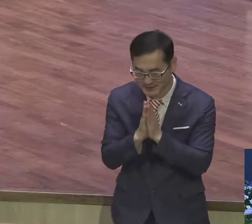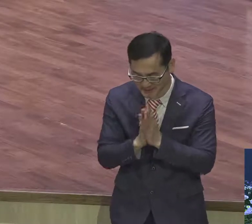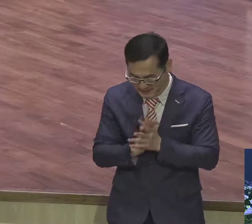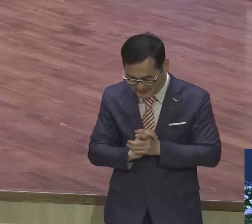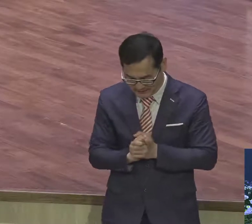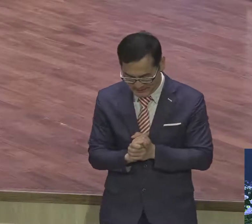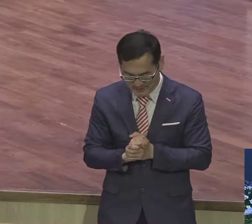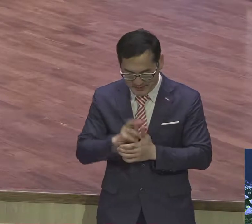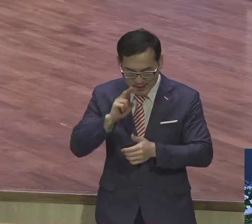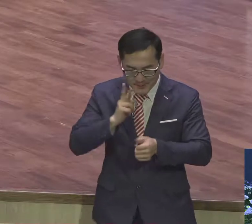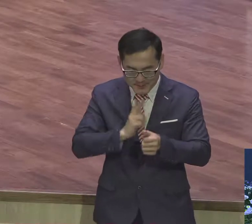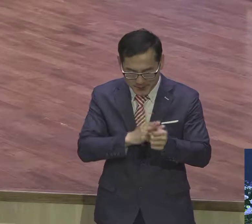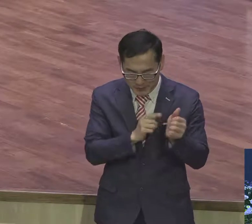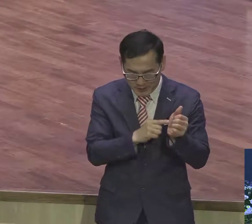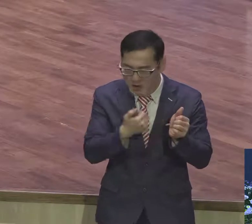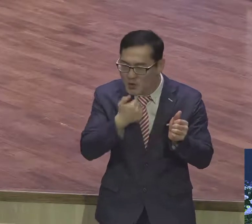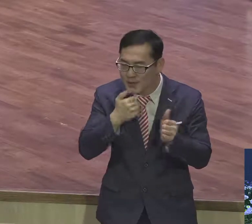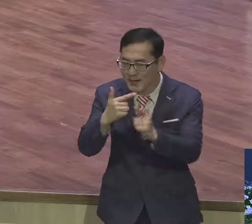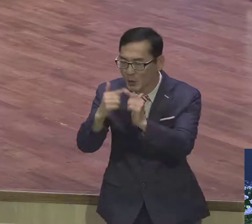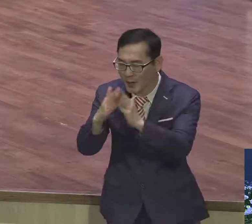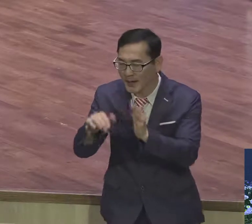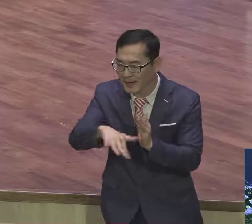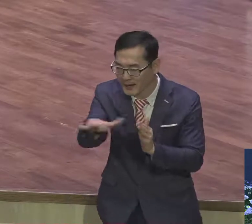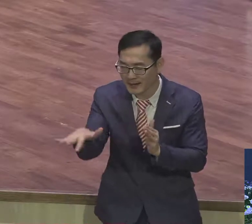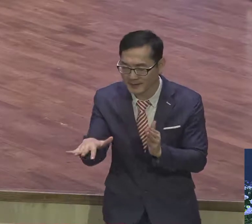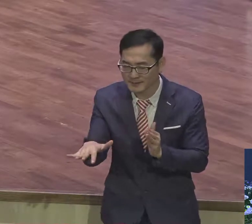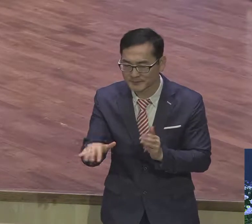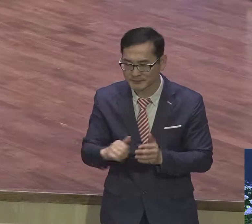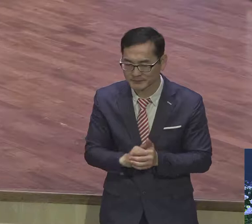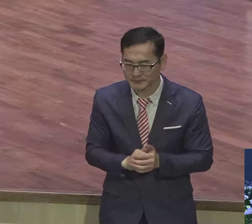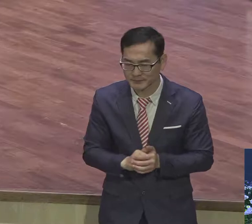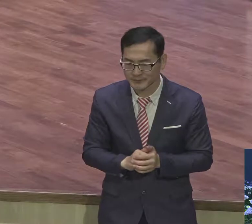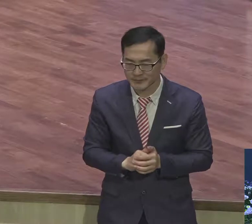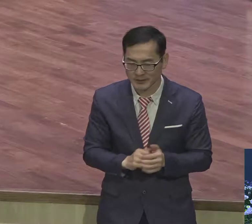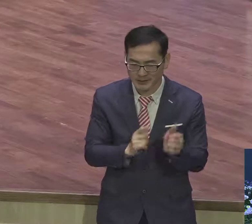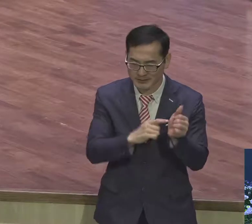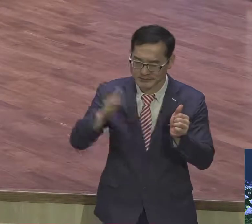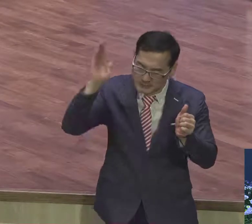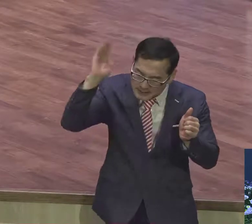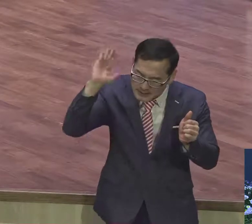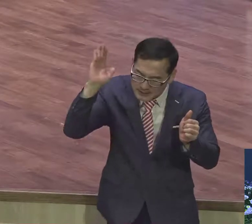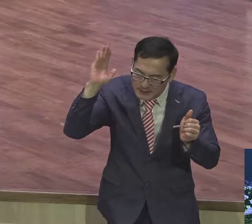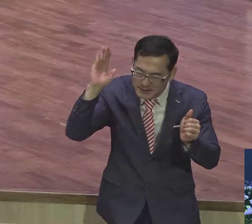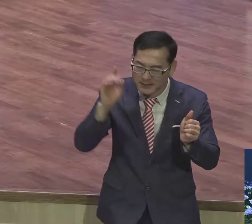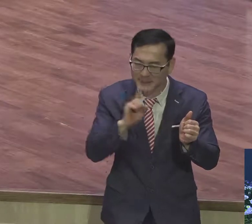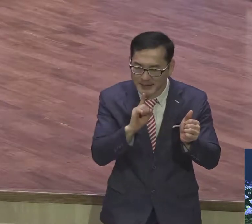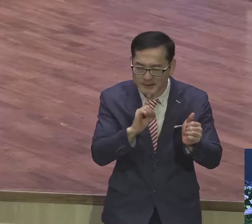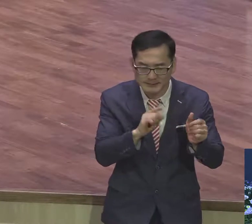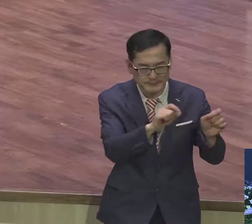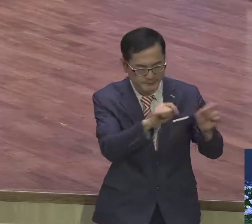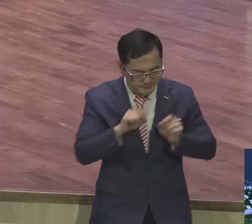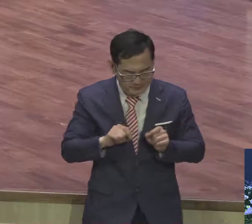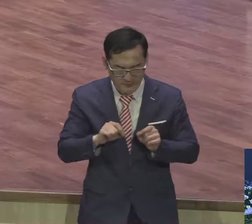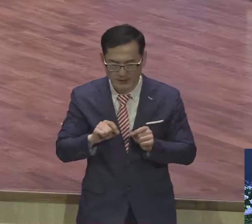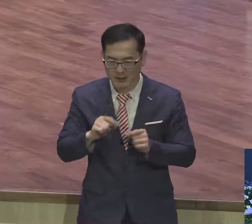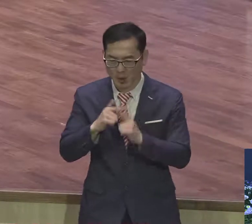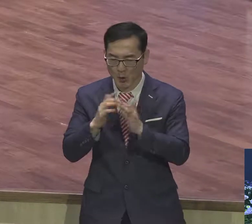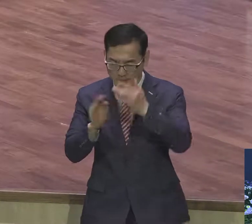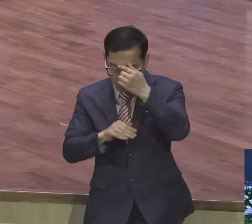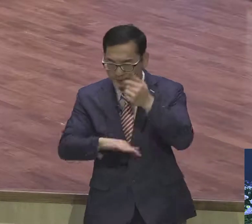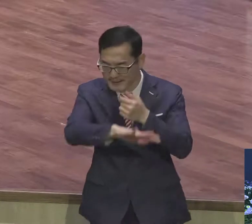사도파오리 로마교회를 위해서 하신 이 말씀이 우리 예원교회의 모든 성도들에게